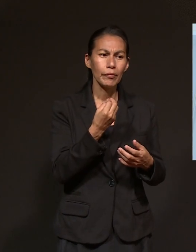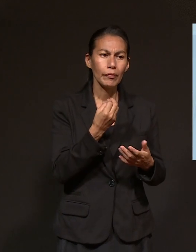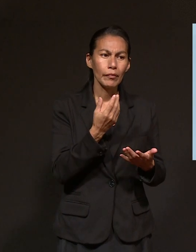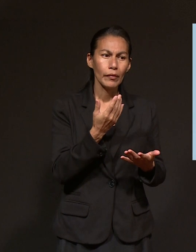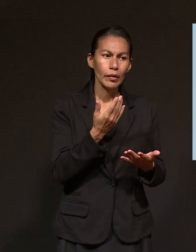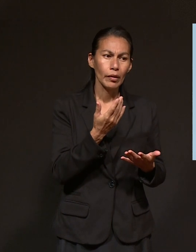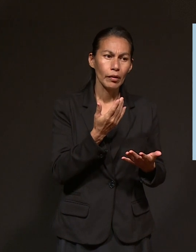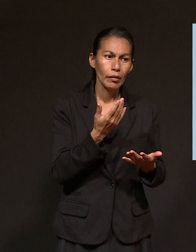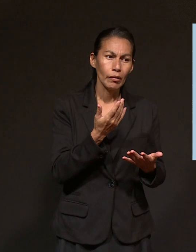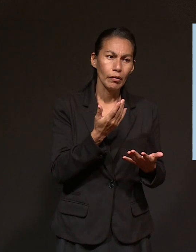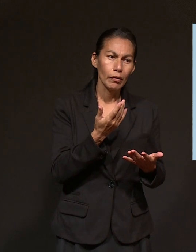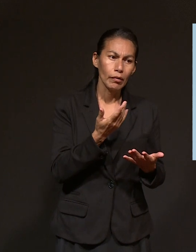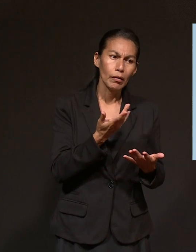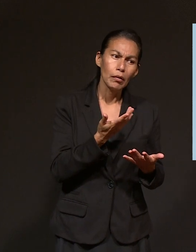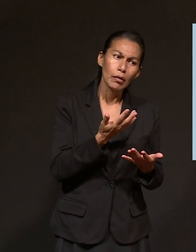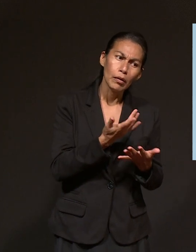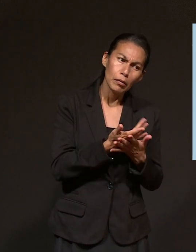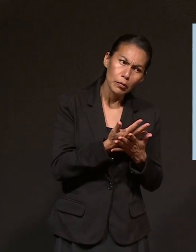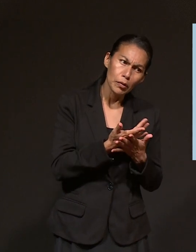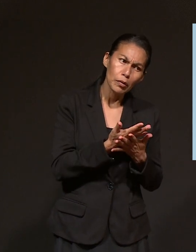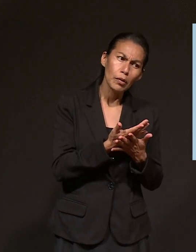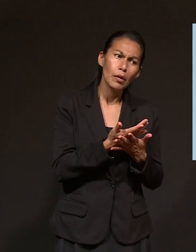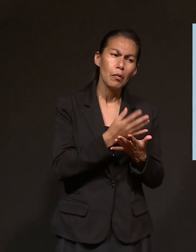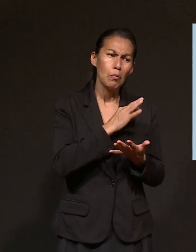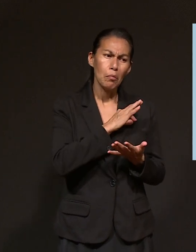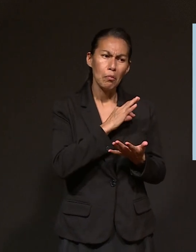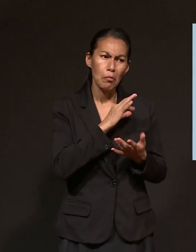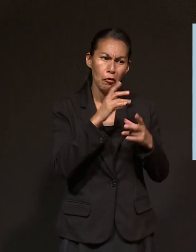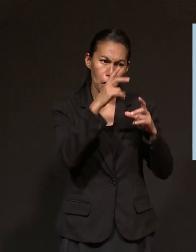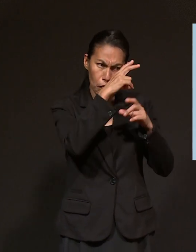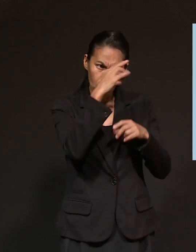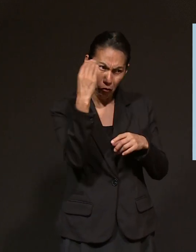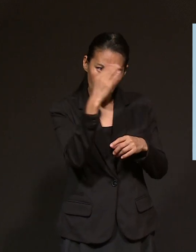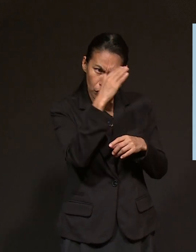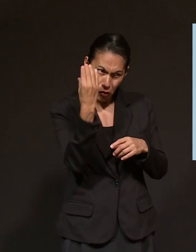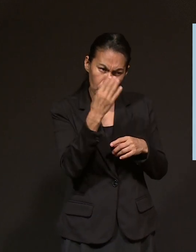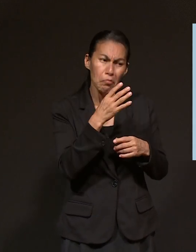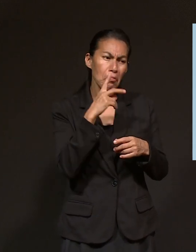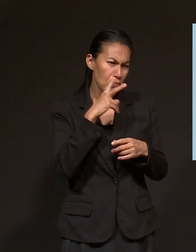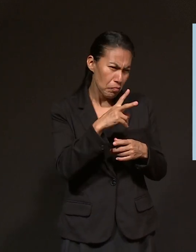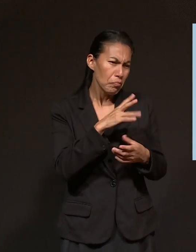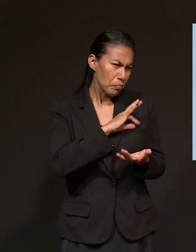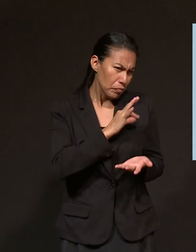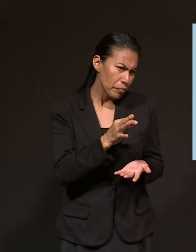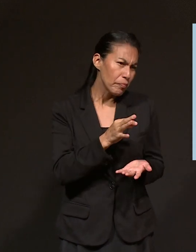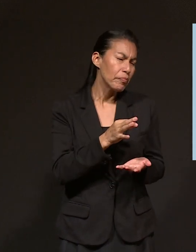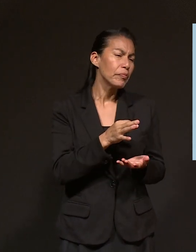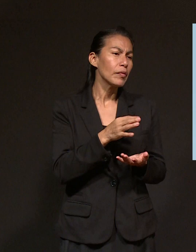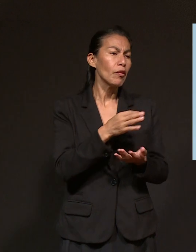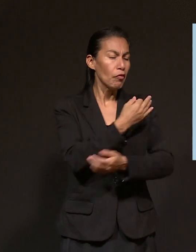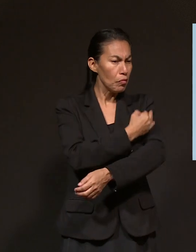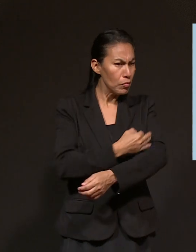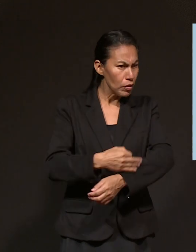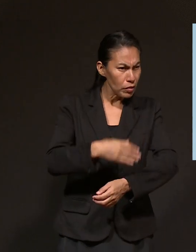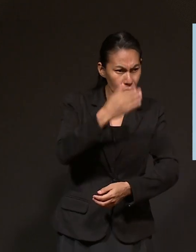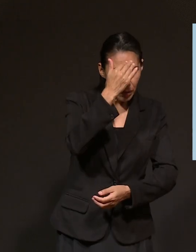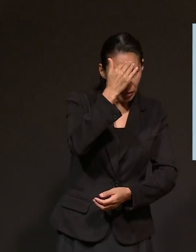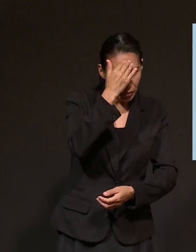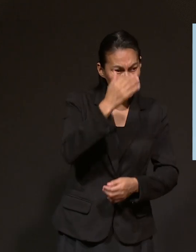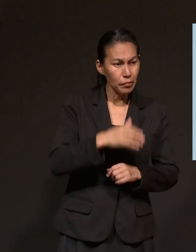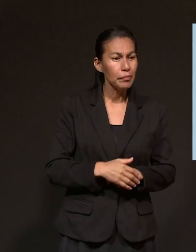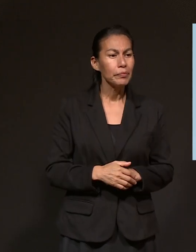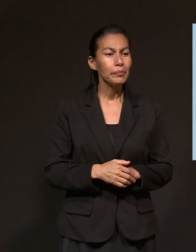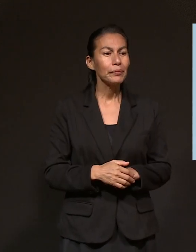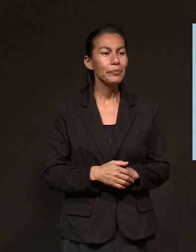Y ojalá que podamos, digamos, verla en foto, tu familia